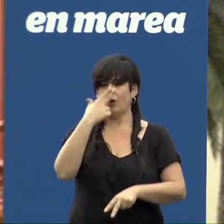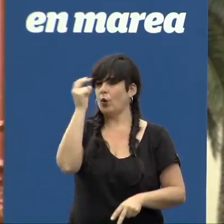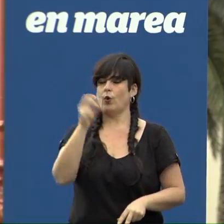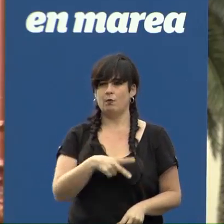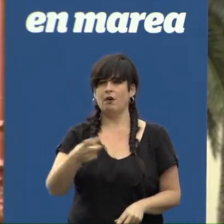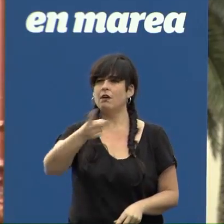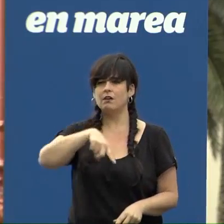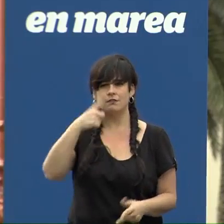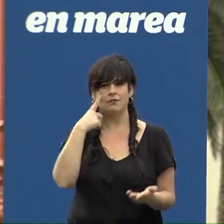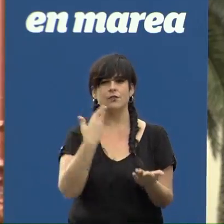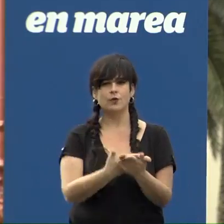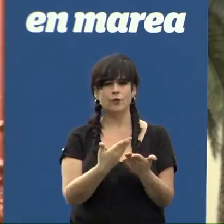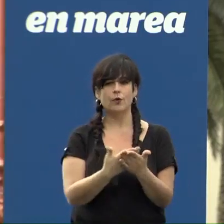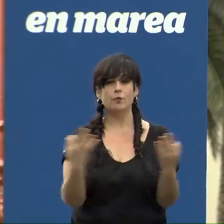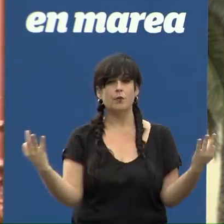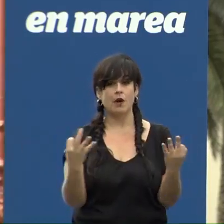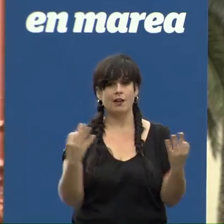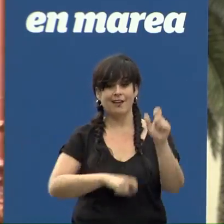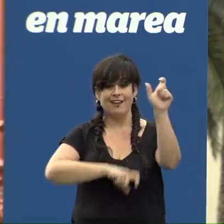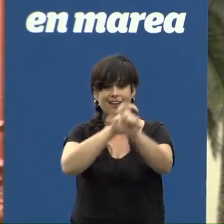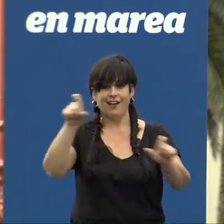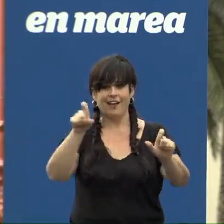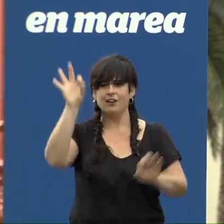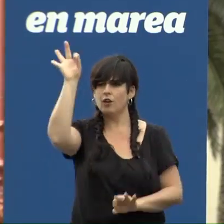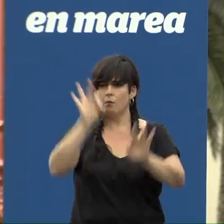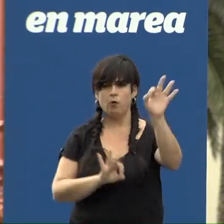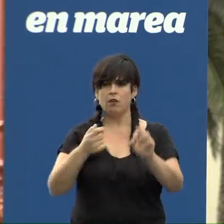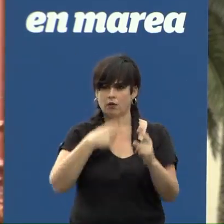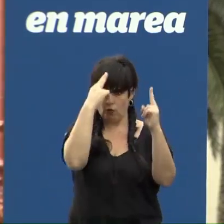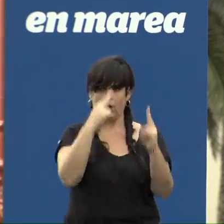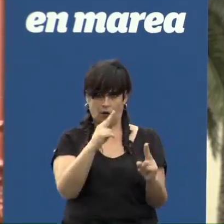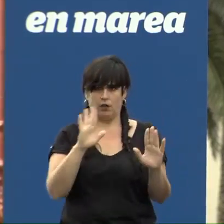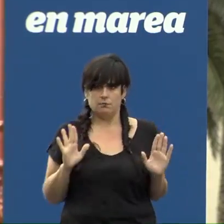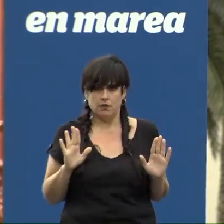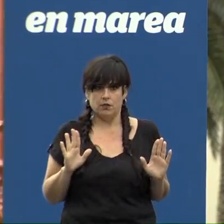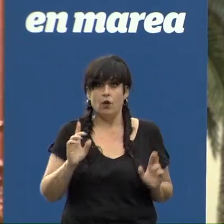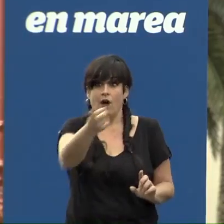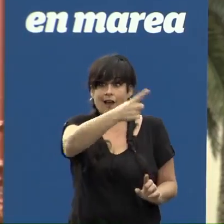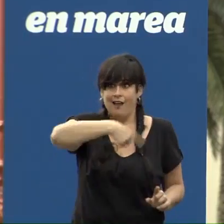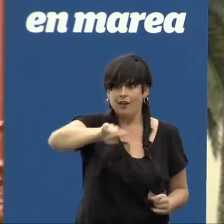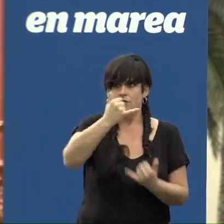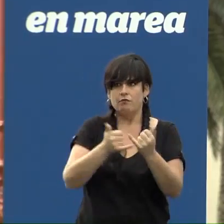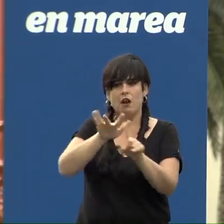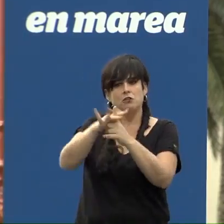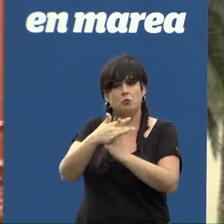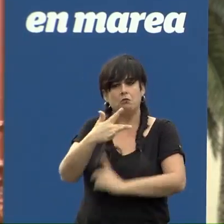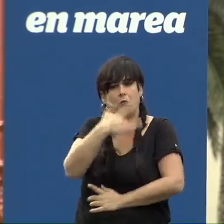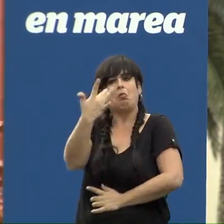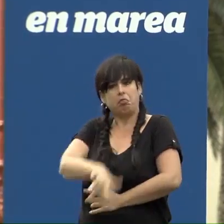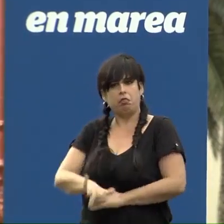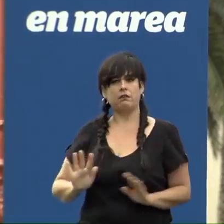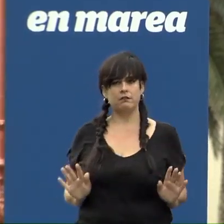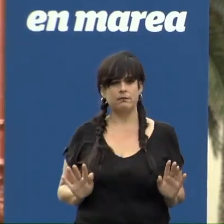e comprobamos que hai un segmento da poboación, dende o respeto máis absoluto, que ten amosado tolerancia co que está a acontecer e que